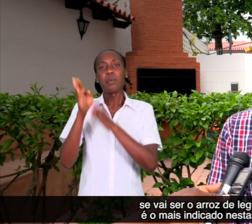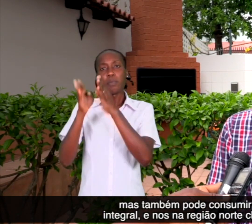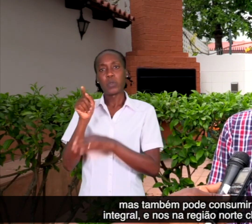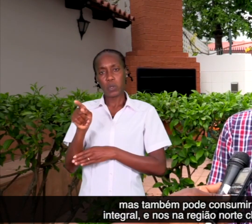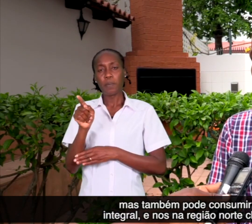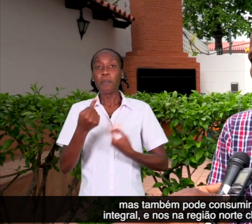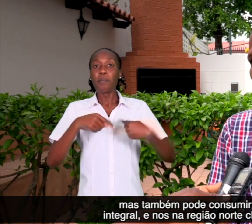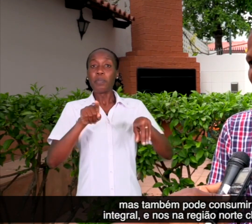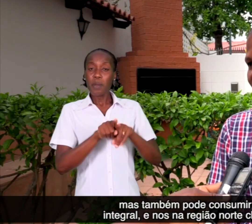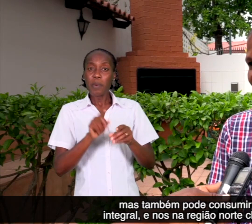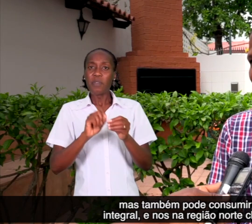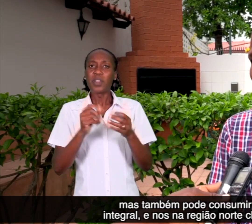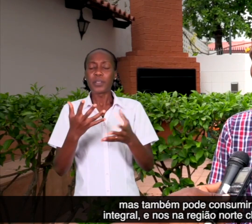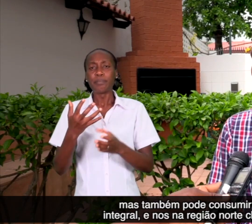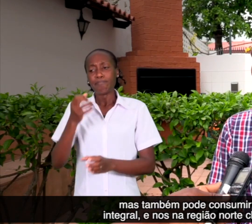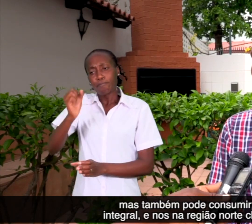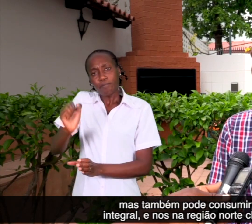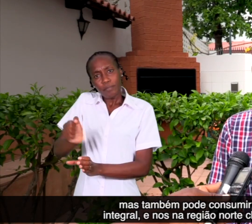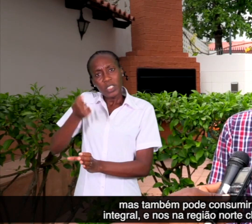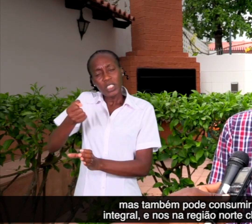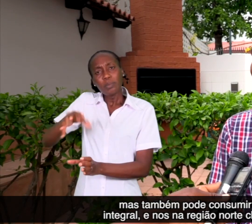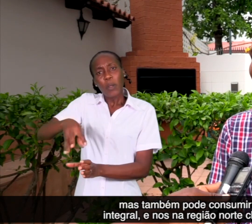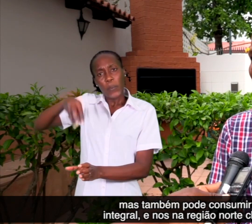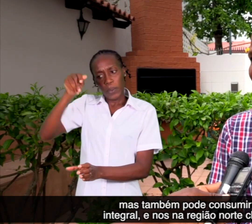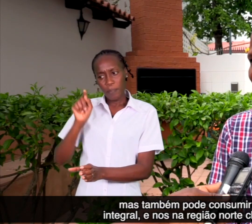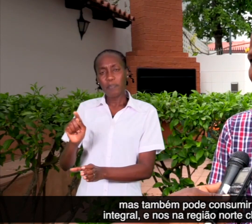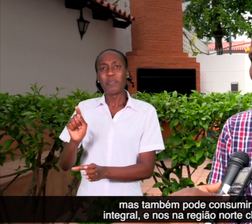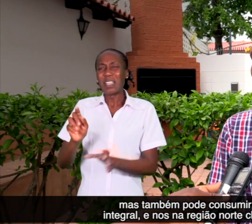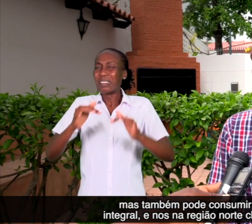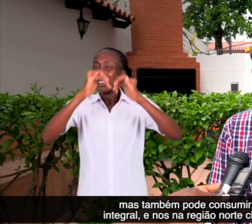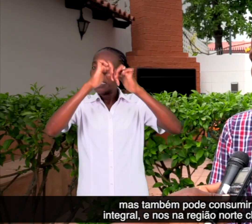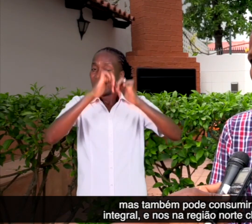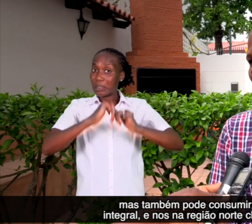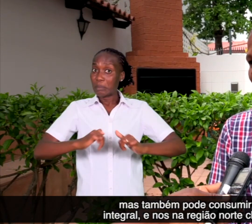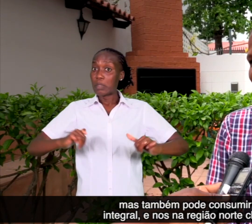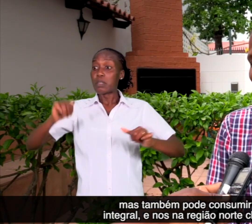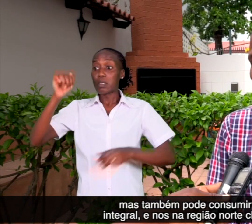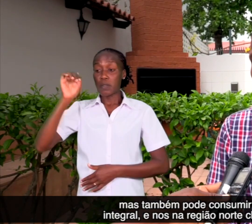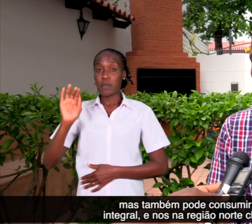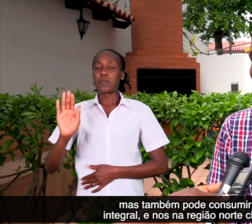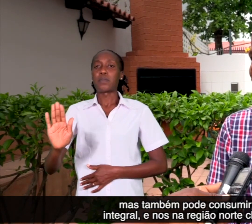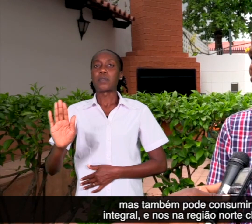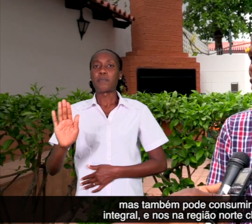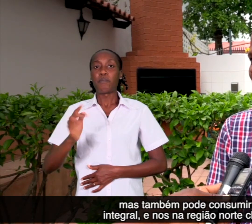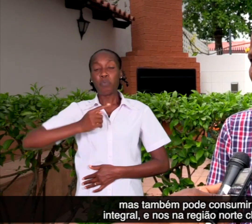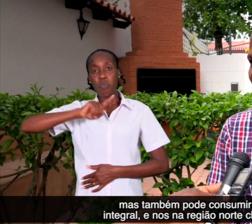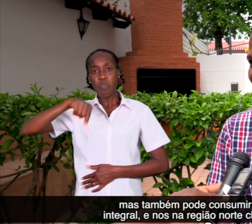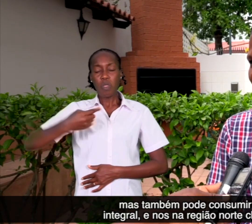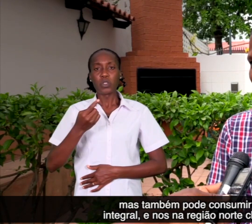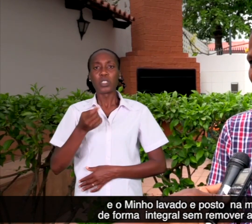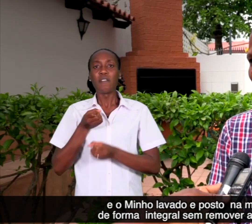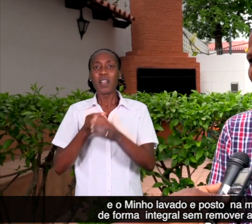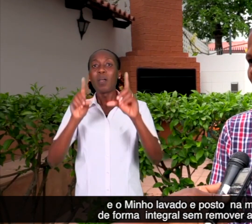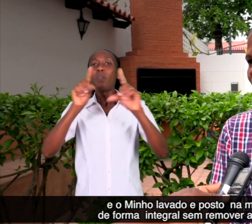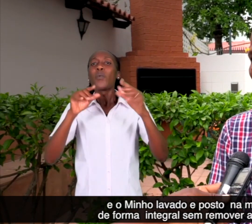nestas condições. Também pode consumir a farinha de milho, se for a farinha de milho integral, como por exemplo nós na região nós chamamos de